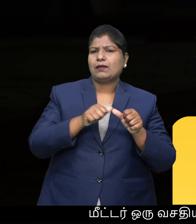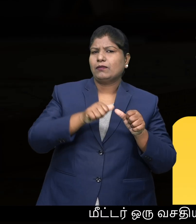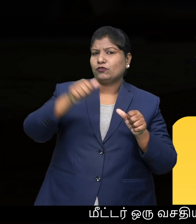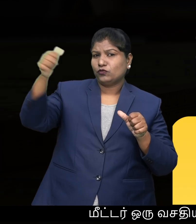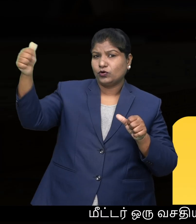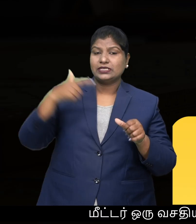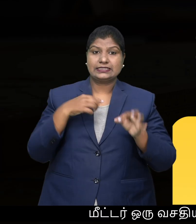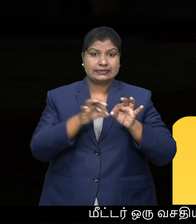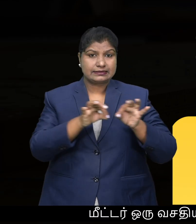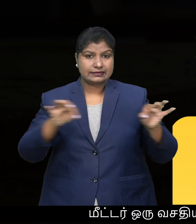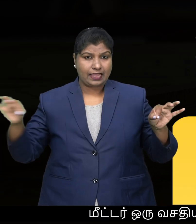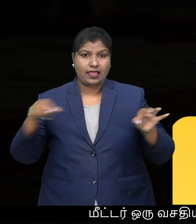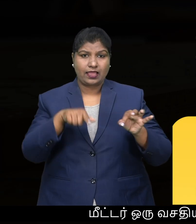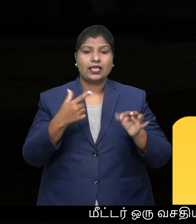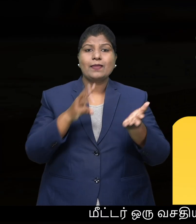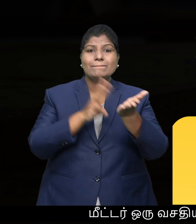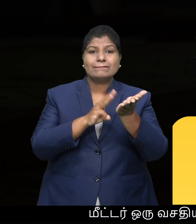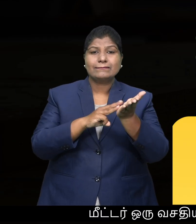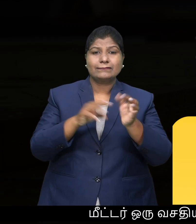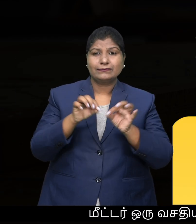ஒரு வசதியான அலகு அல்ல.